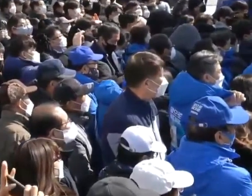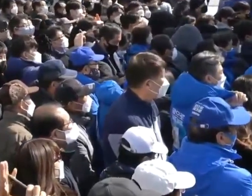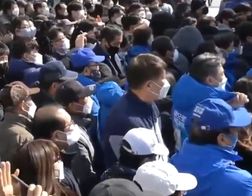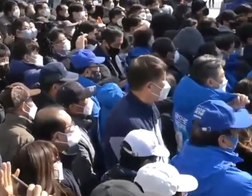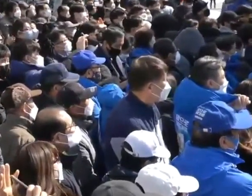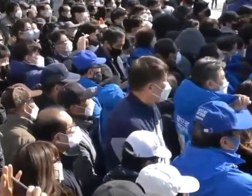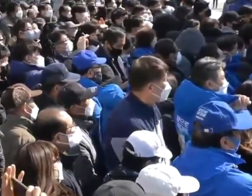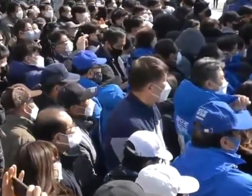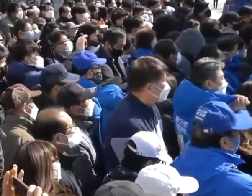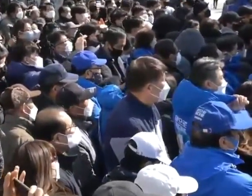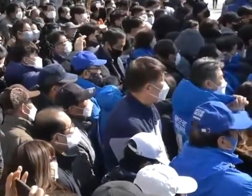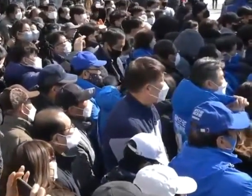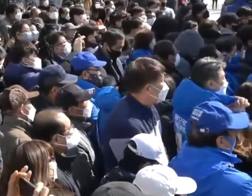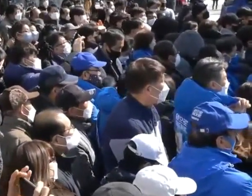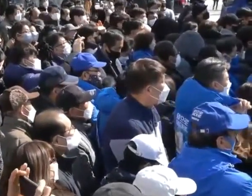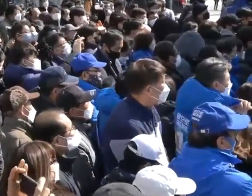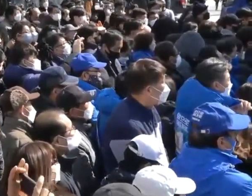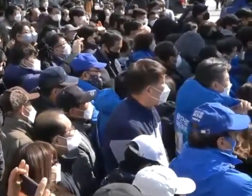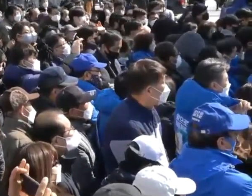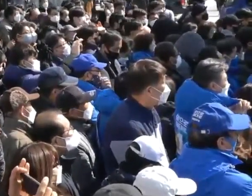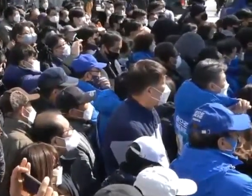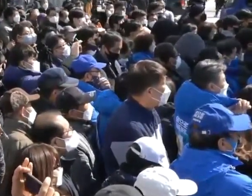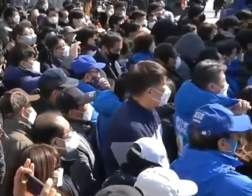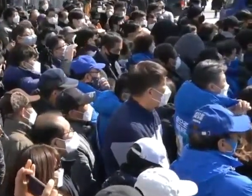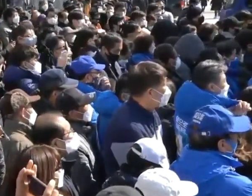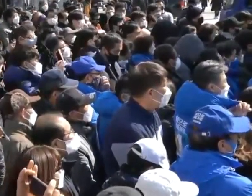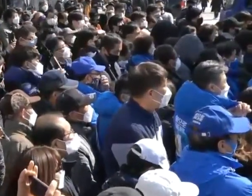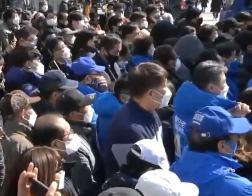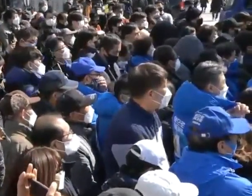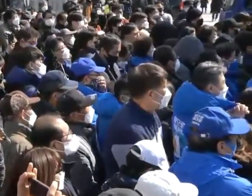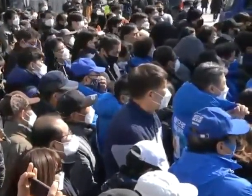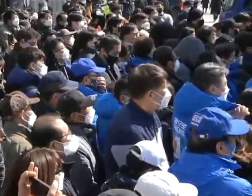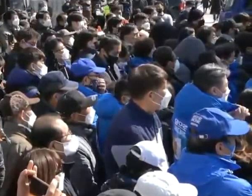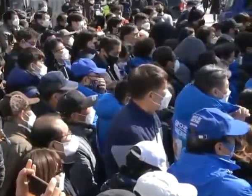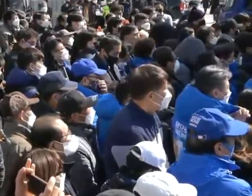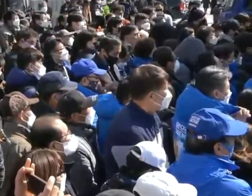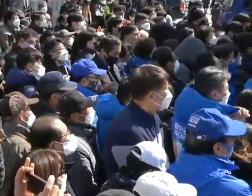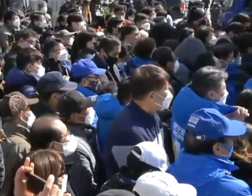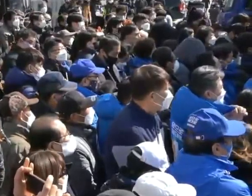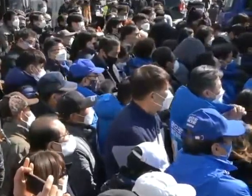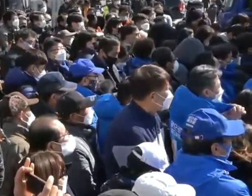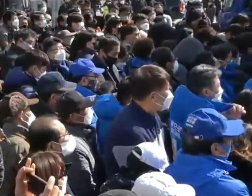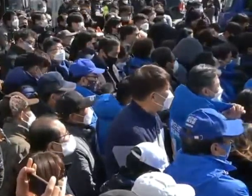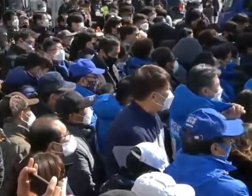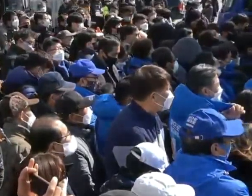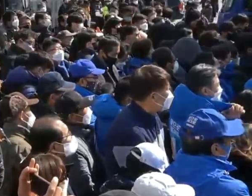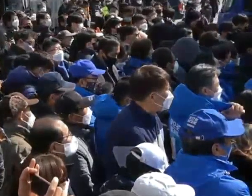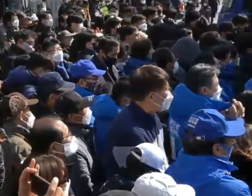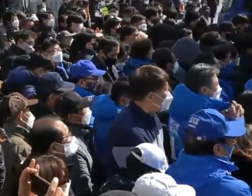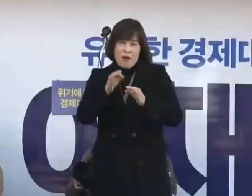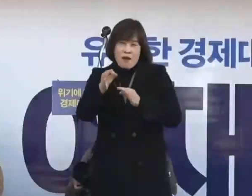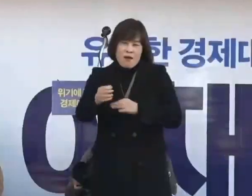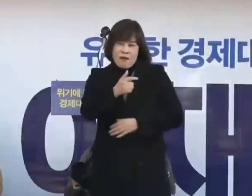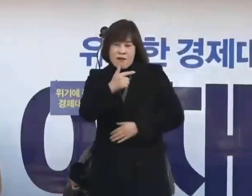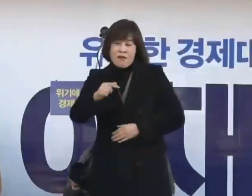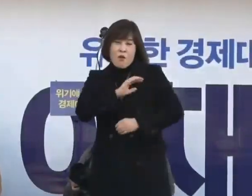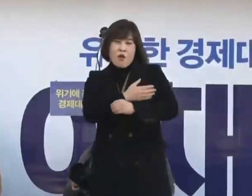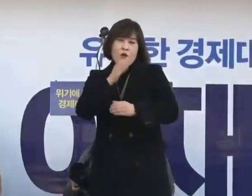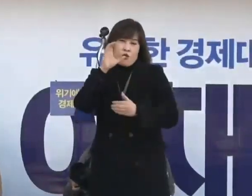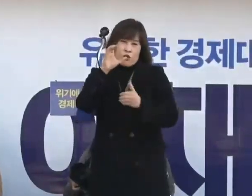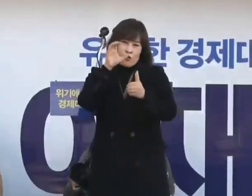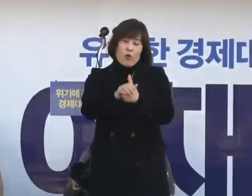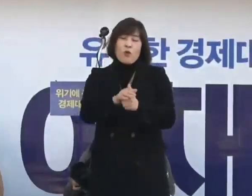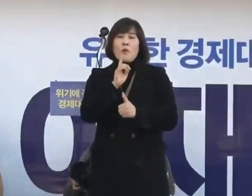정치보복을 공언하고 검찰에게 무한 권력을 주겠다는, 민주공화국이 아니라 검찰